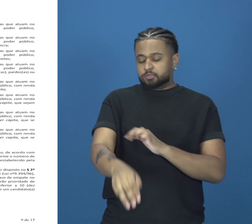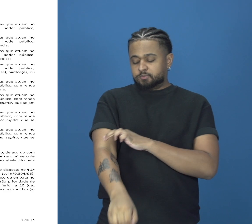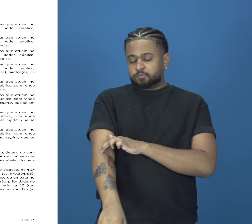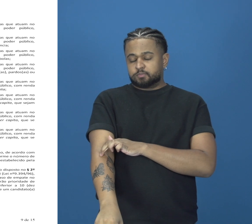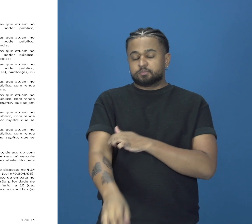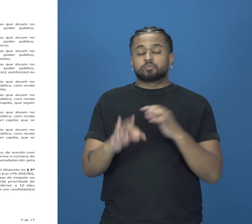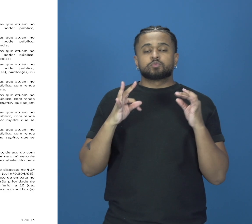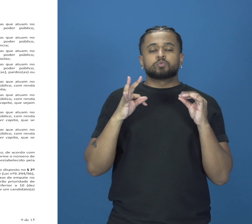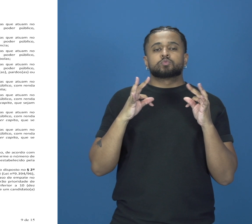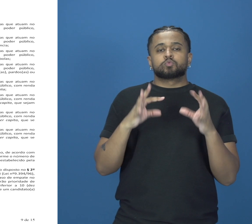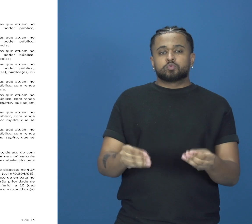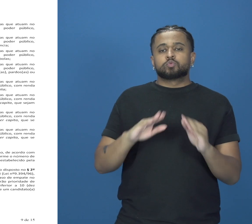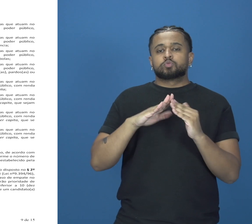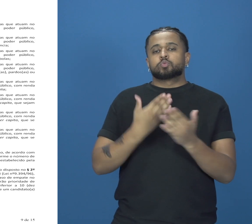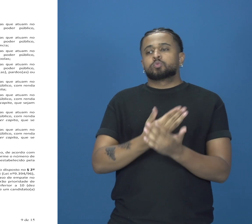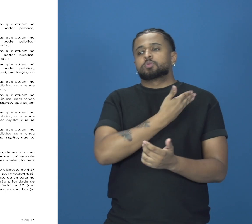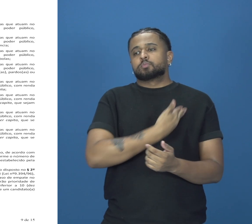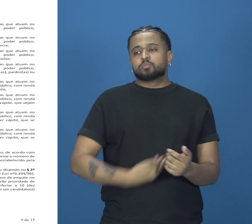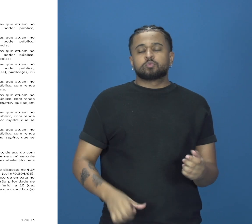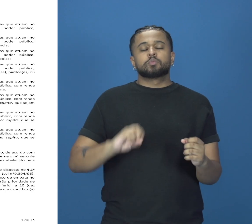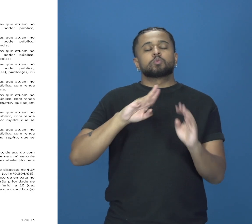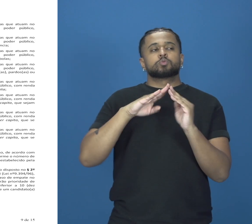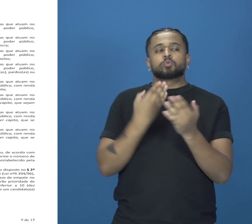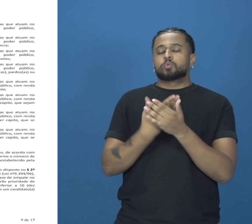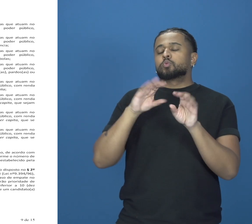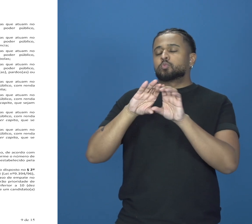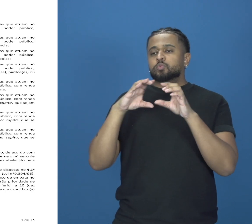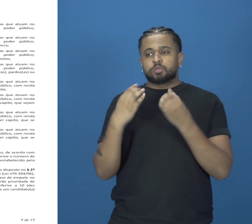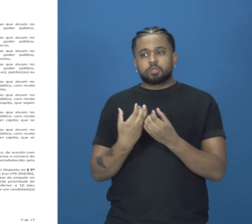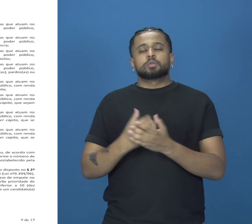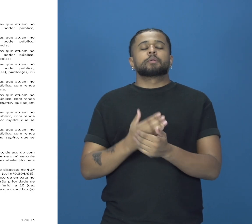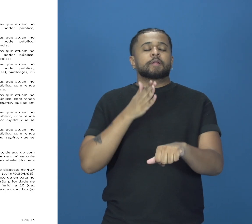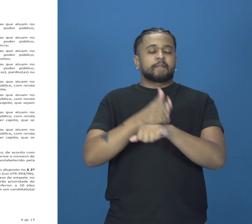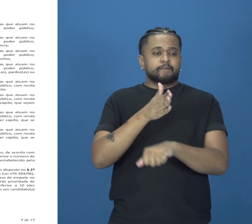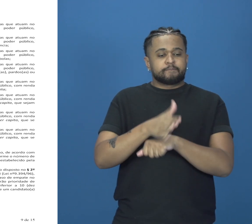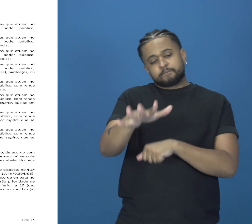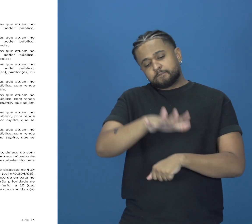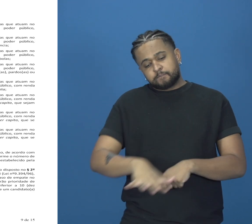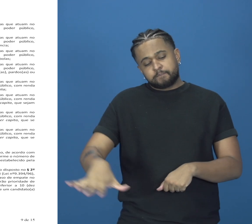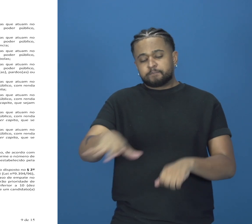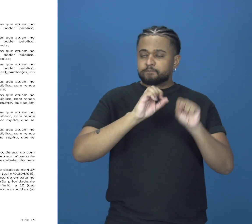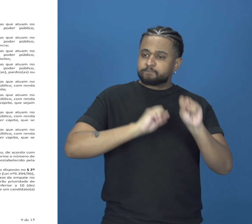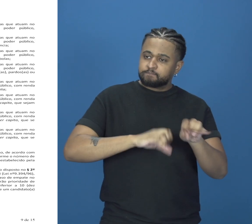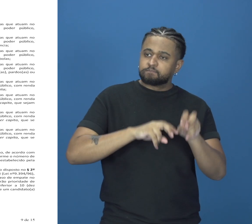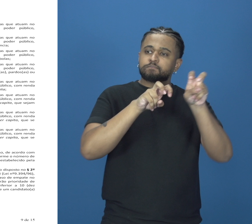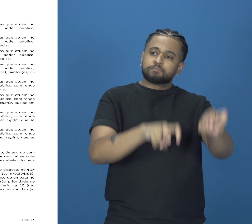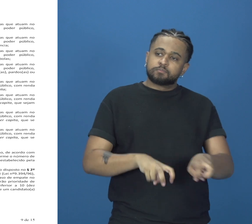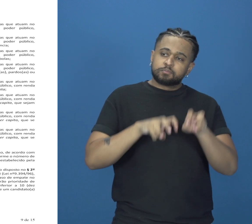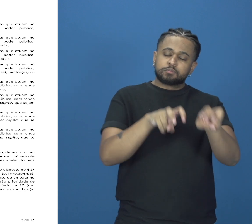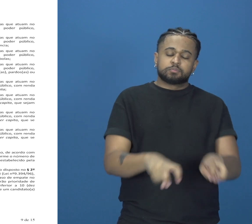7.4.2.3. Integralmente em escola pública ou em escolas comunitárias que atuam no âmbito da educação do